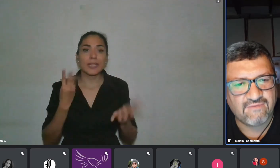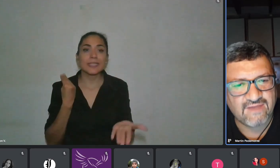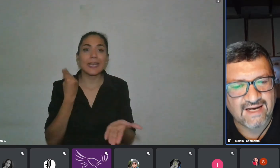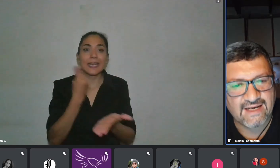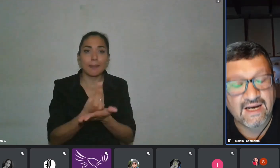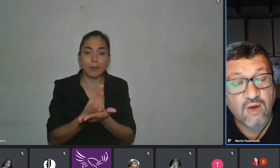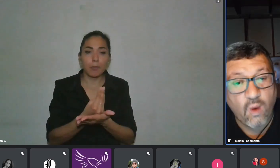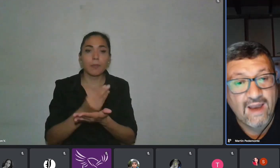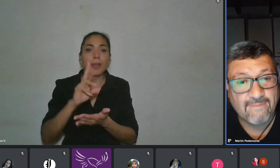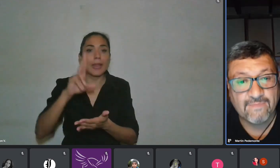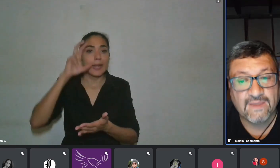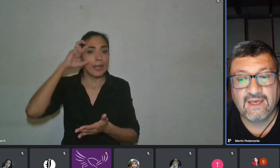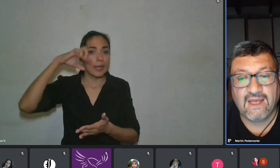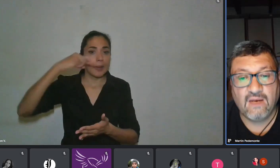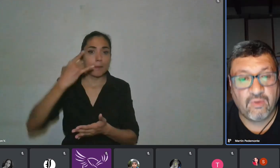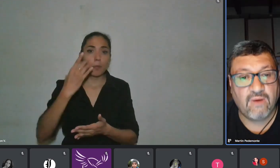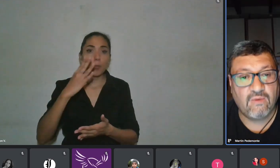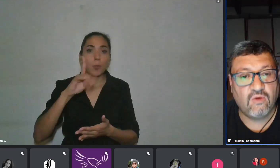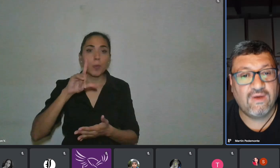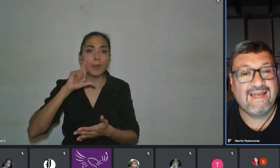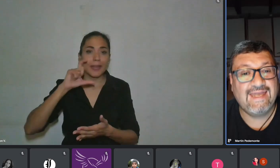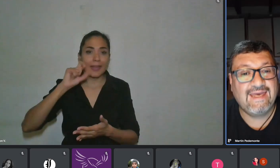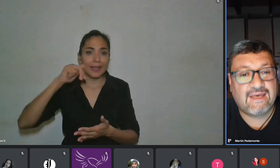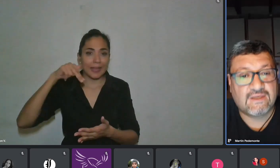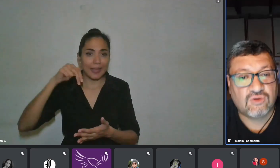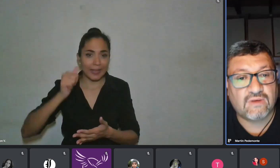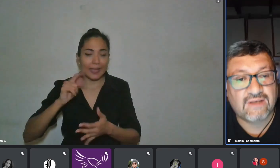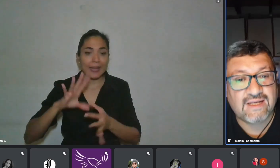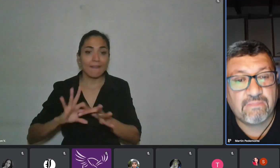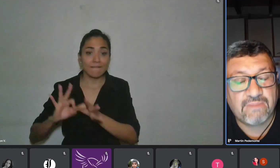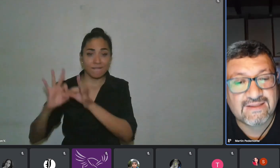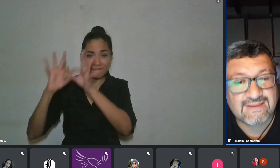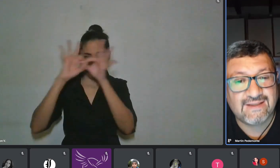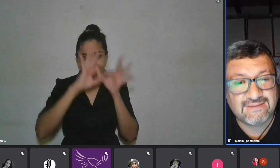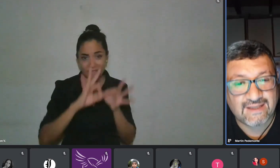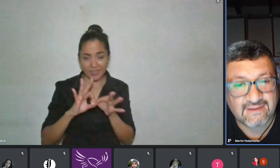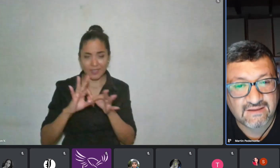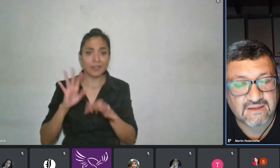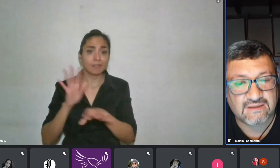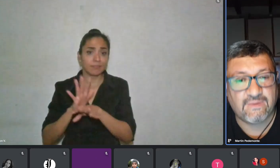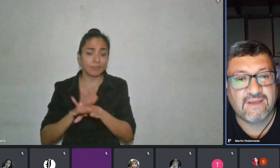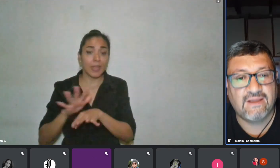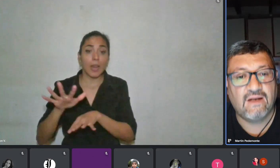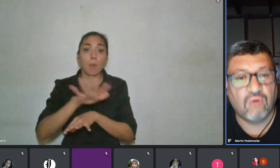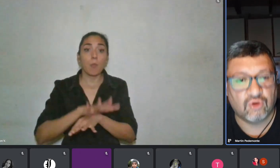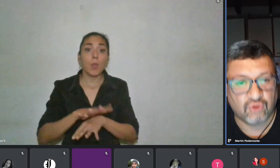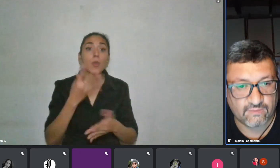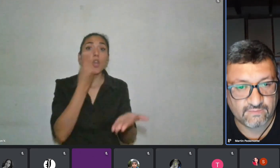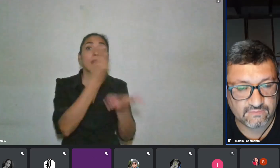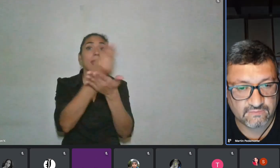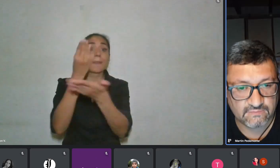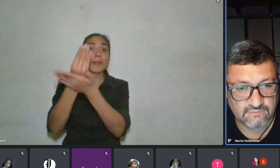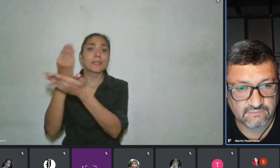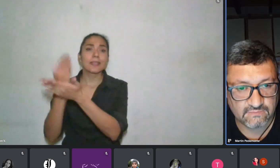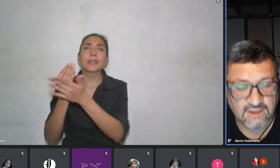republicana y federal, en la cual el pueblo elige a sus representantes a través del voto.